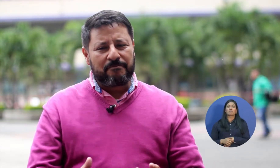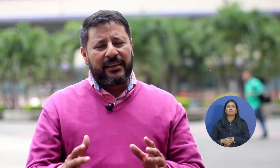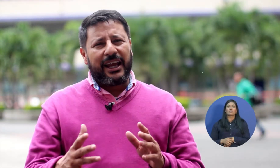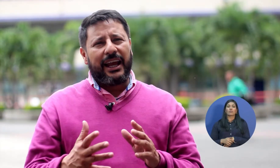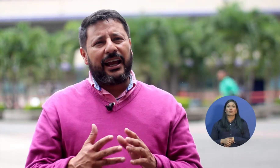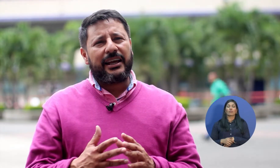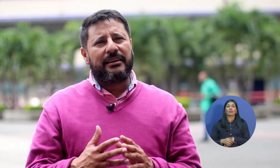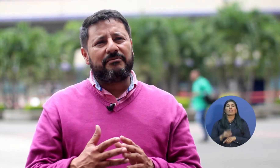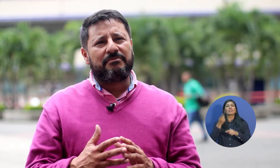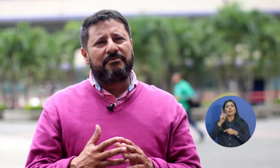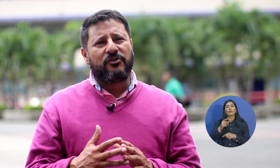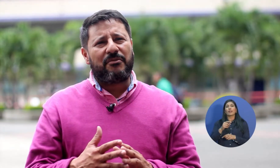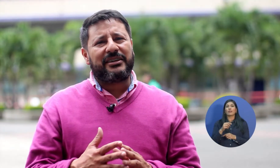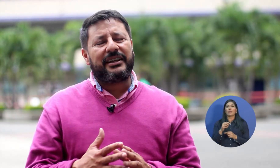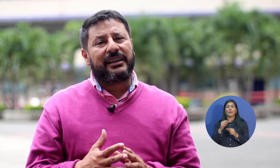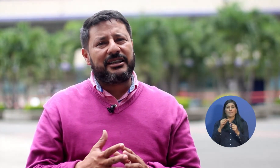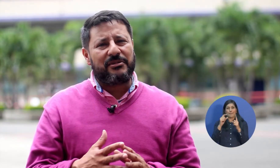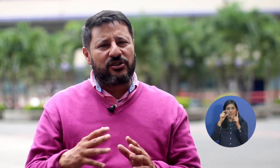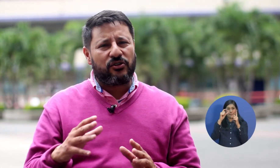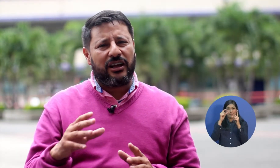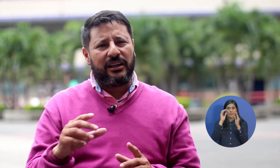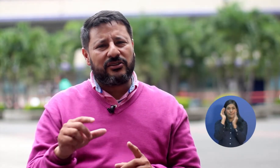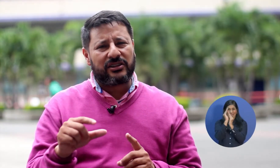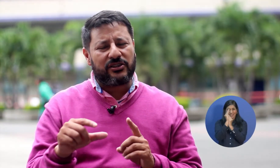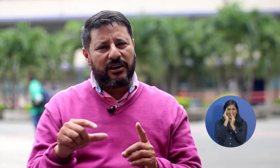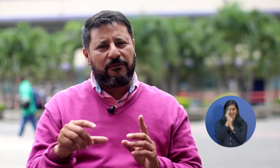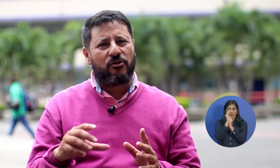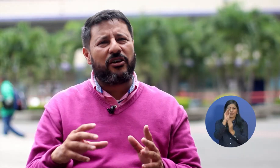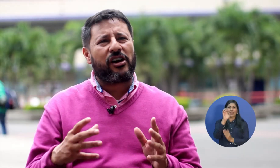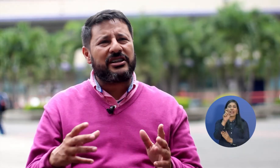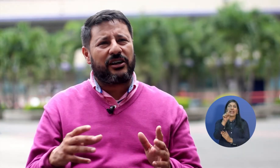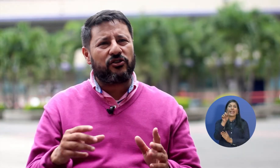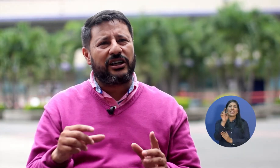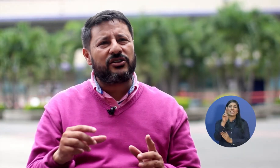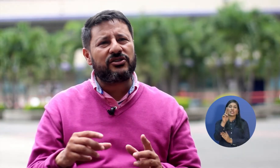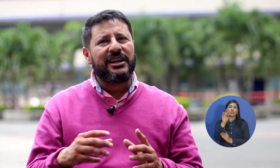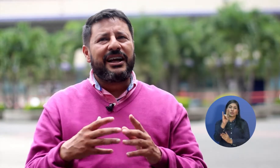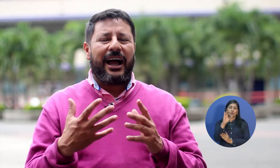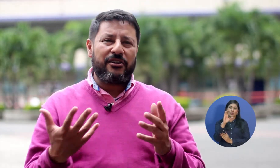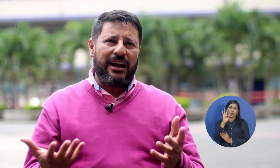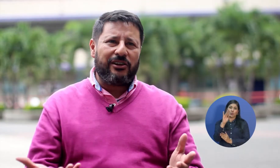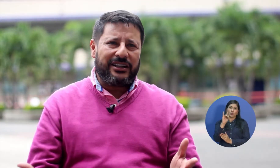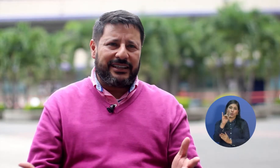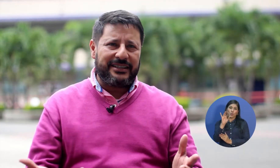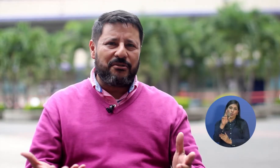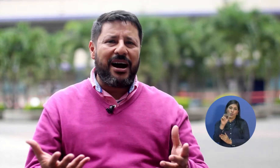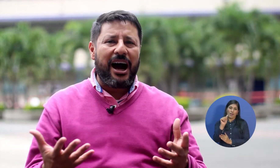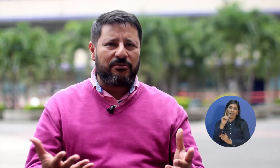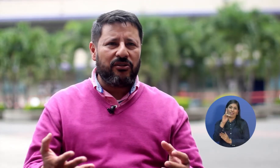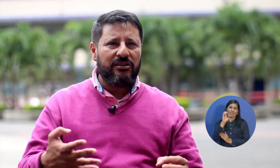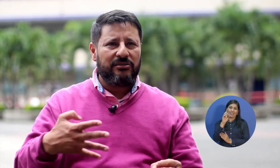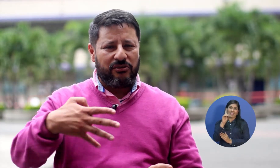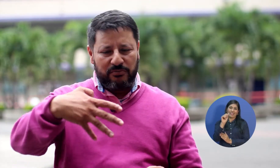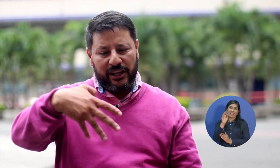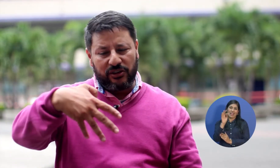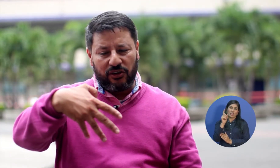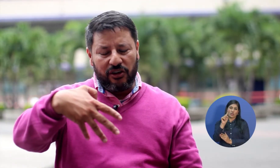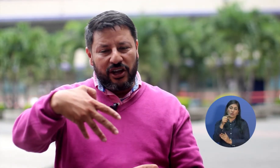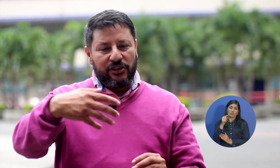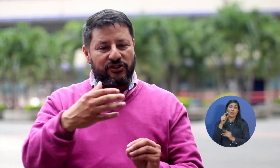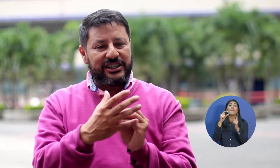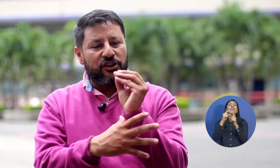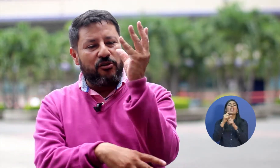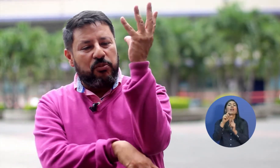que en una materia que se llama estructura de datos, que es una forma de organizar los datos, hay una cosa que se llama árbol, un